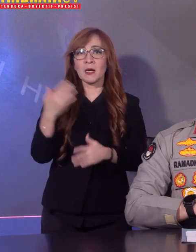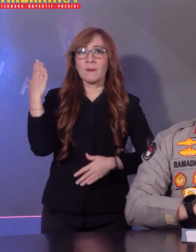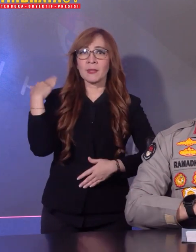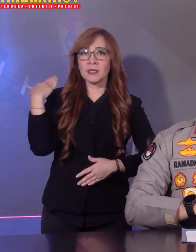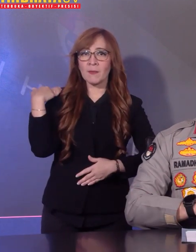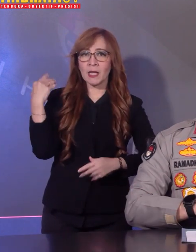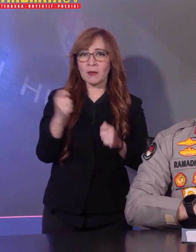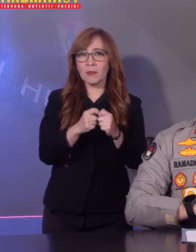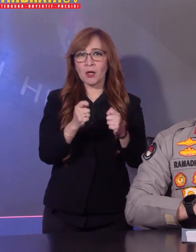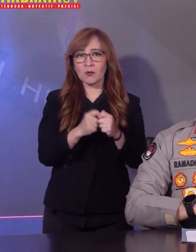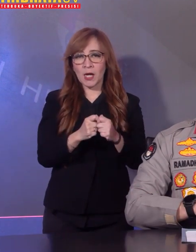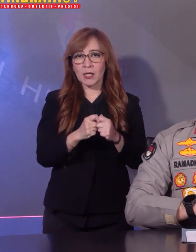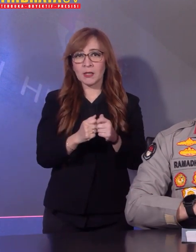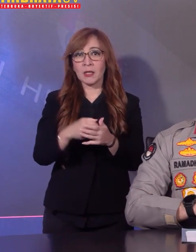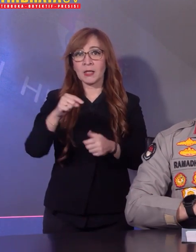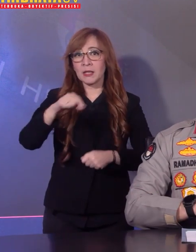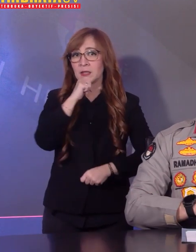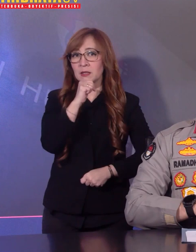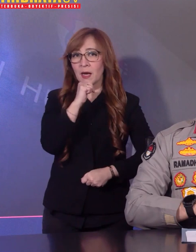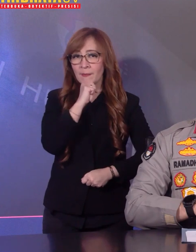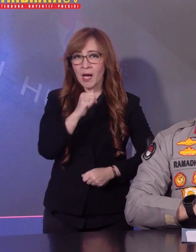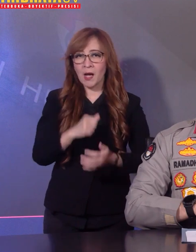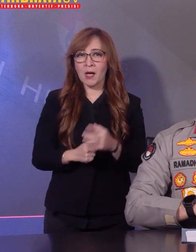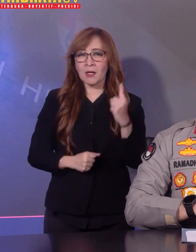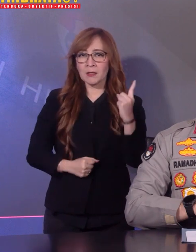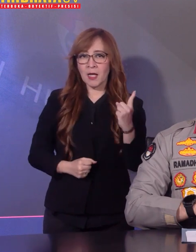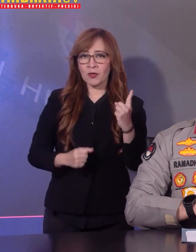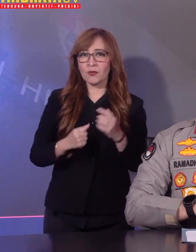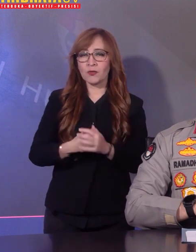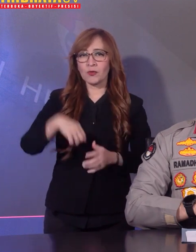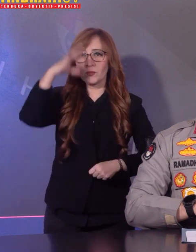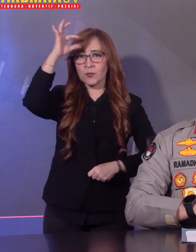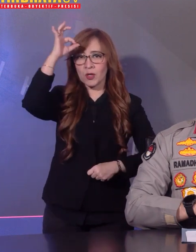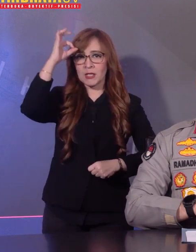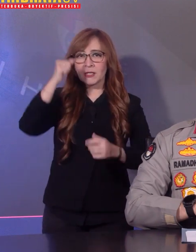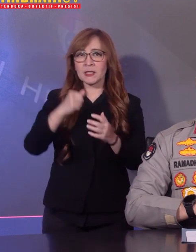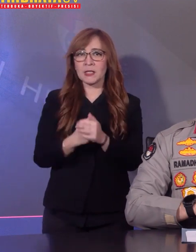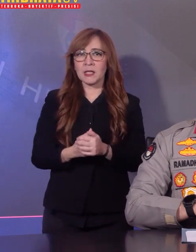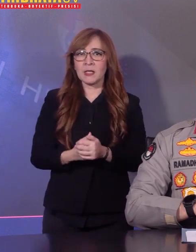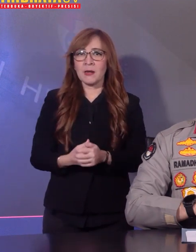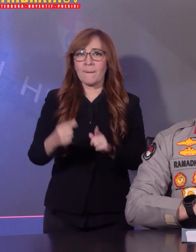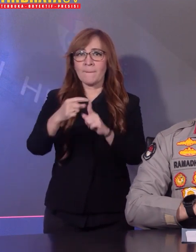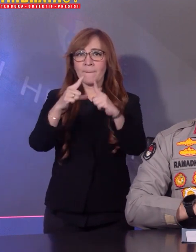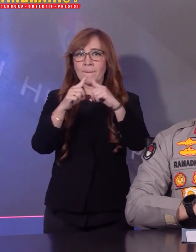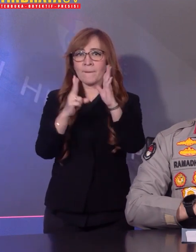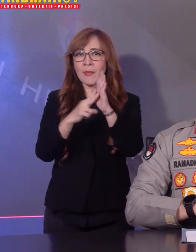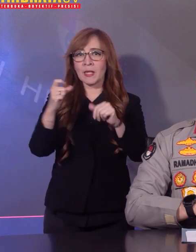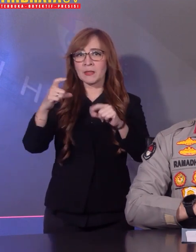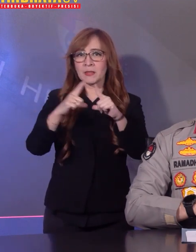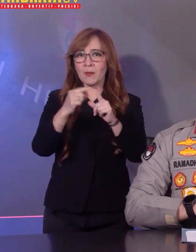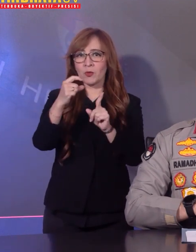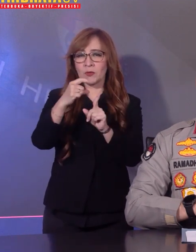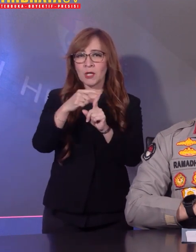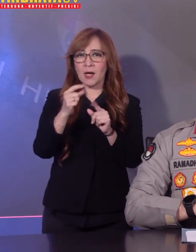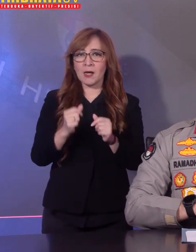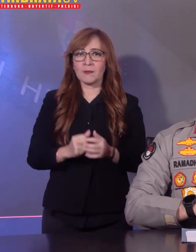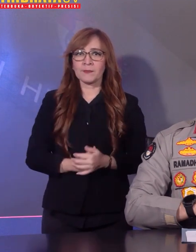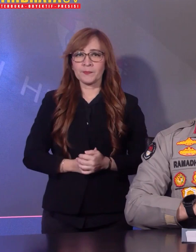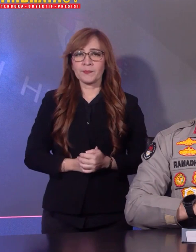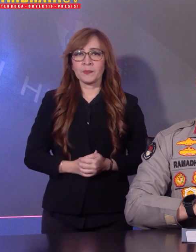kops rapot golongan Pati Polri yaitu S Komjen Pa Dres RZ pancaputra S